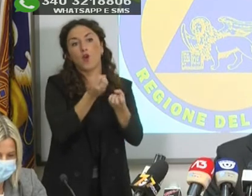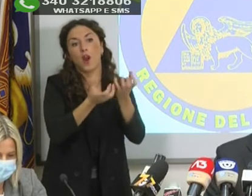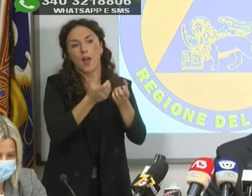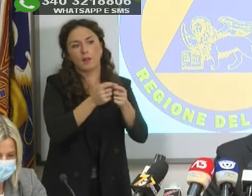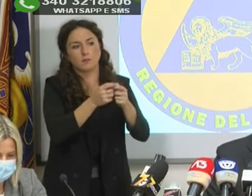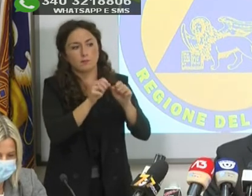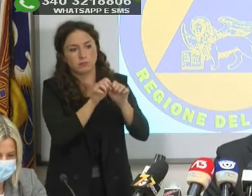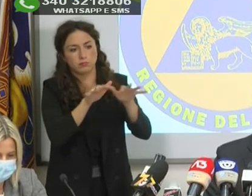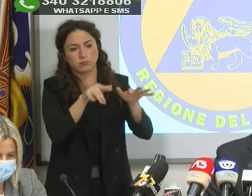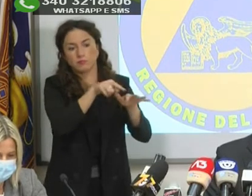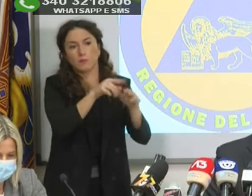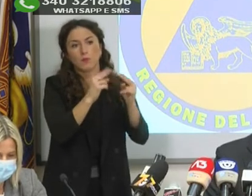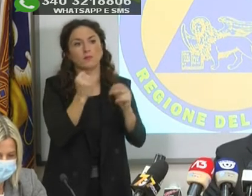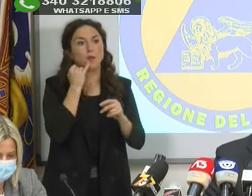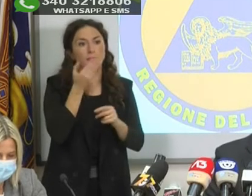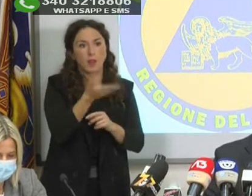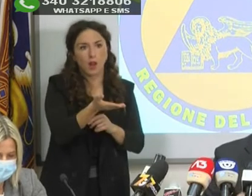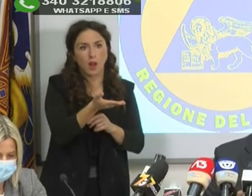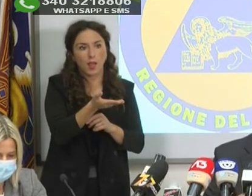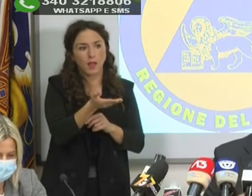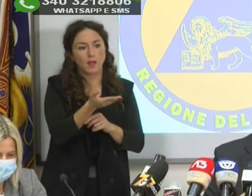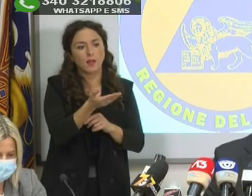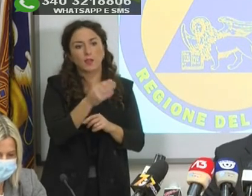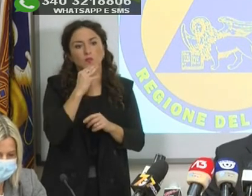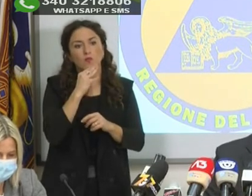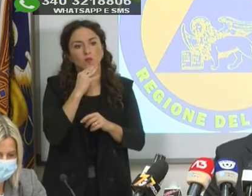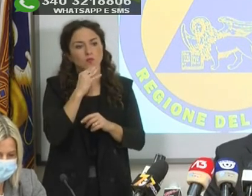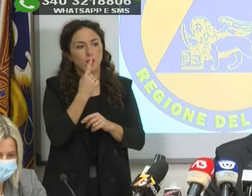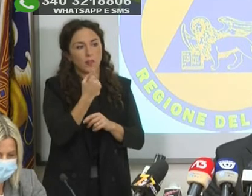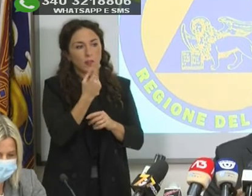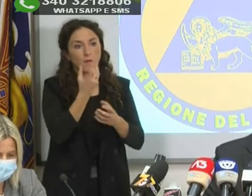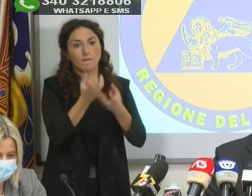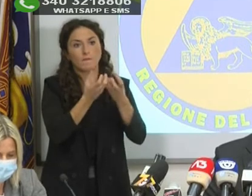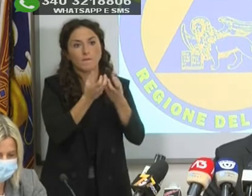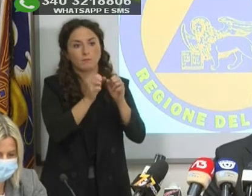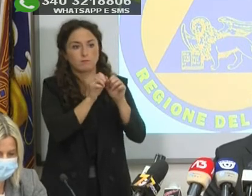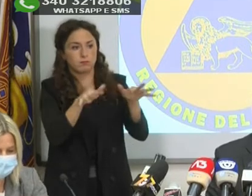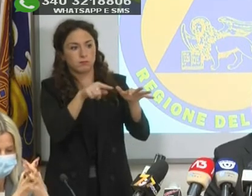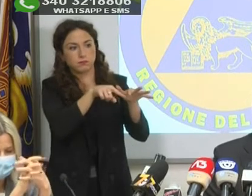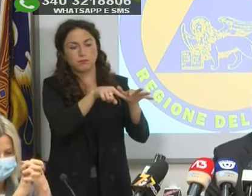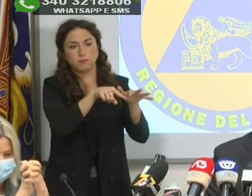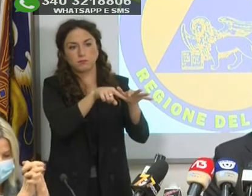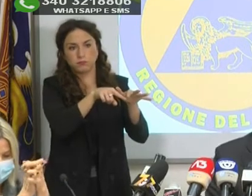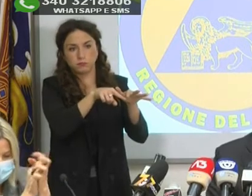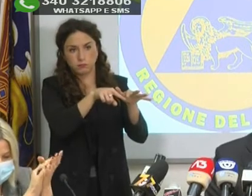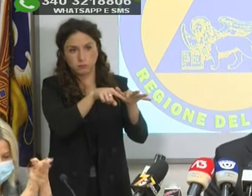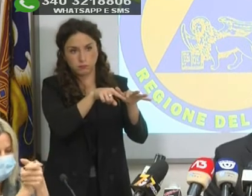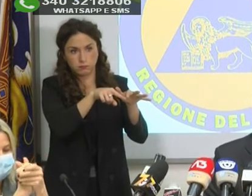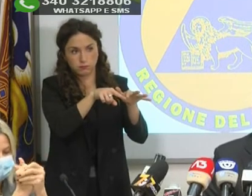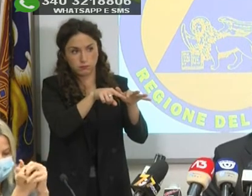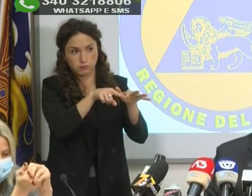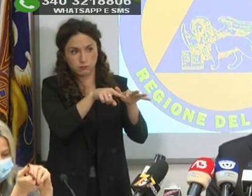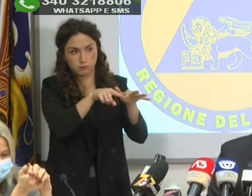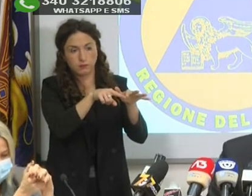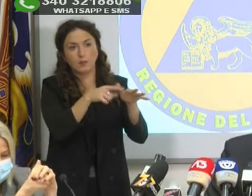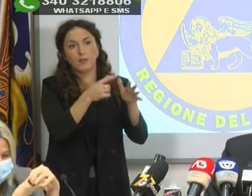no, i numeri essendo piccoli basta che ci sia un focolaio e quindi ti fa variare percentualmente molto